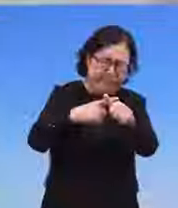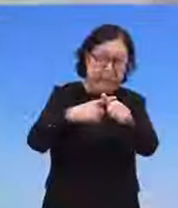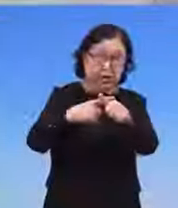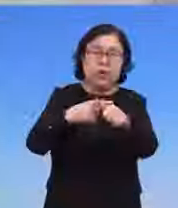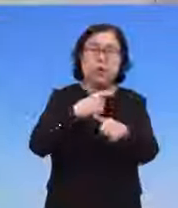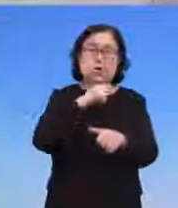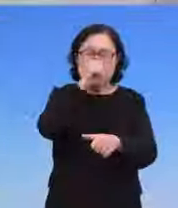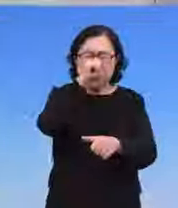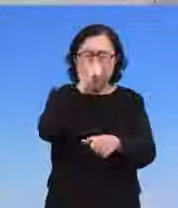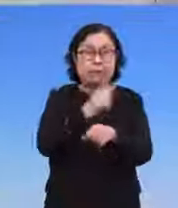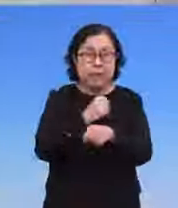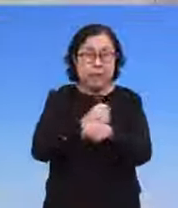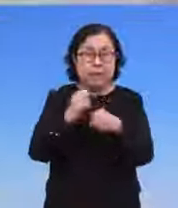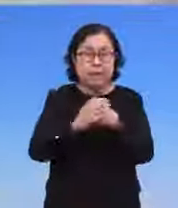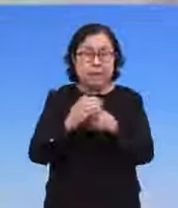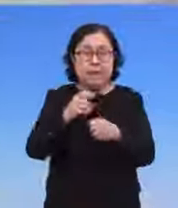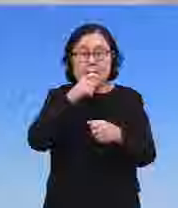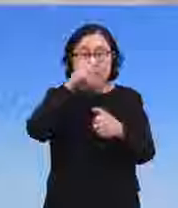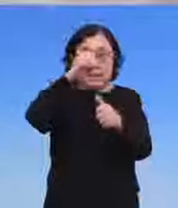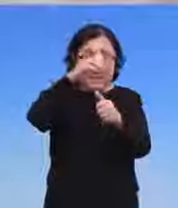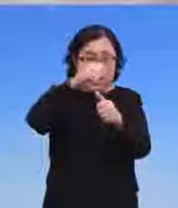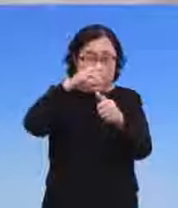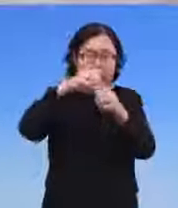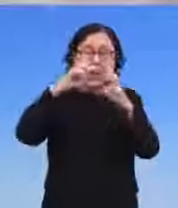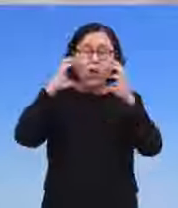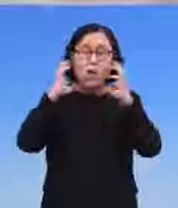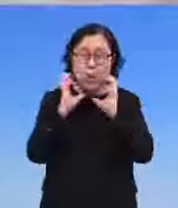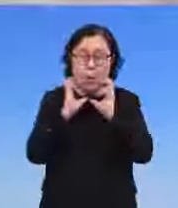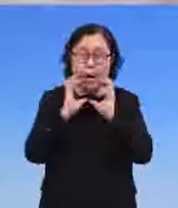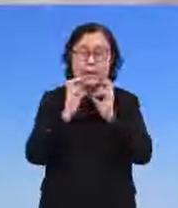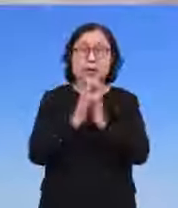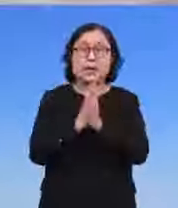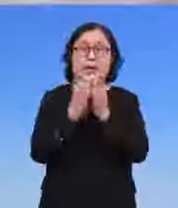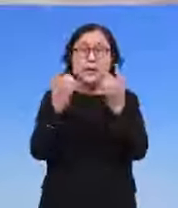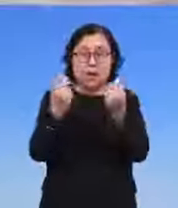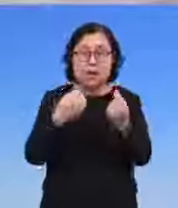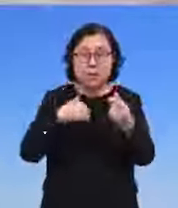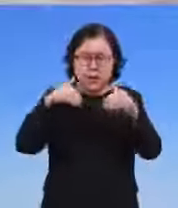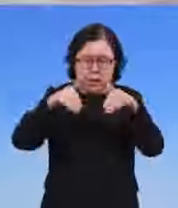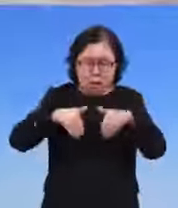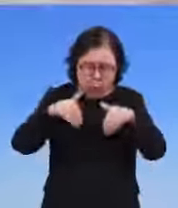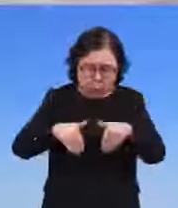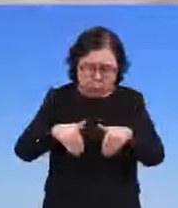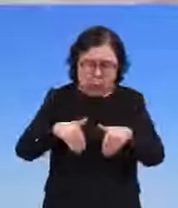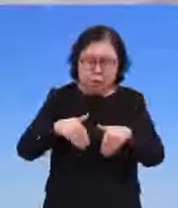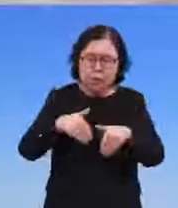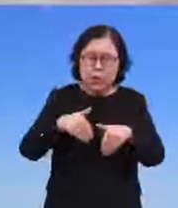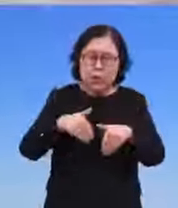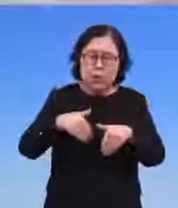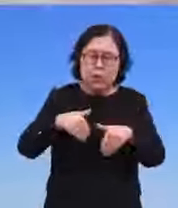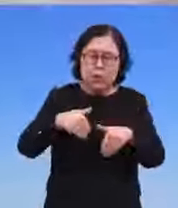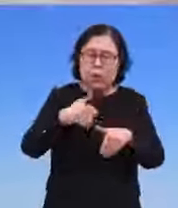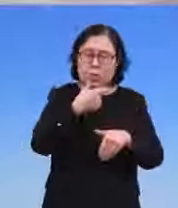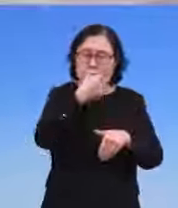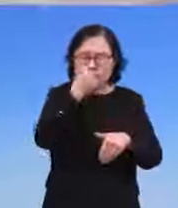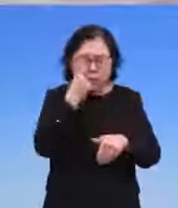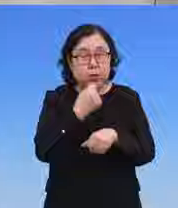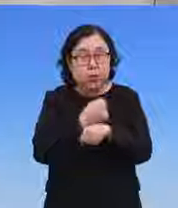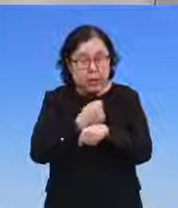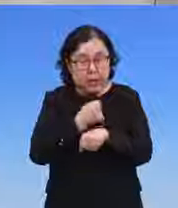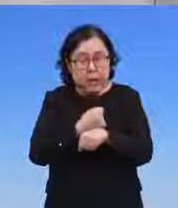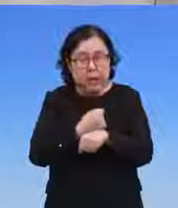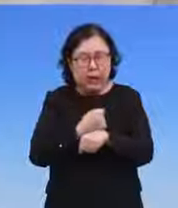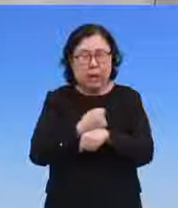시대인데 이 세례 요한처럼 난 종보다 못한 놈이다. 난 존재감이 없다. 난 광야의 소리다.